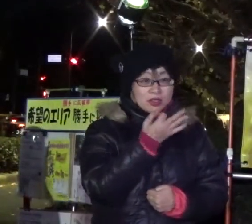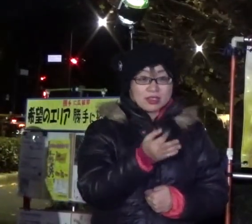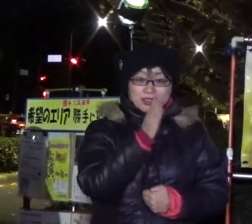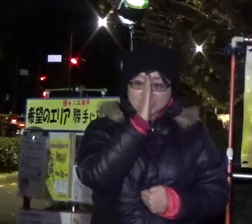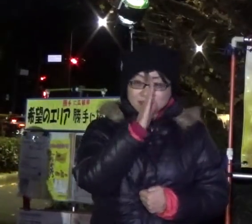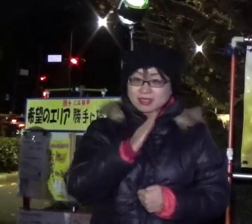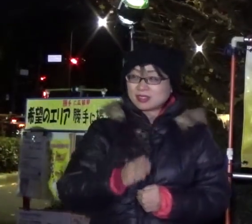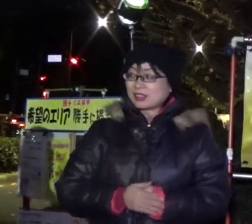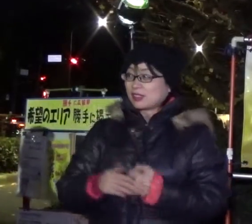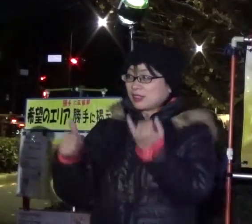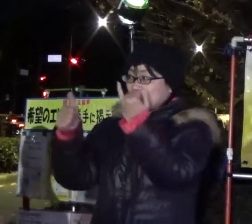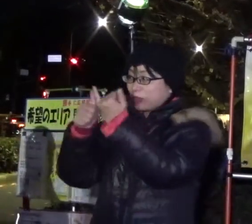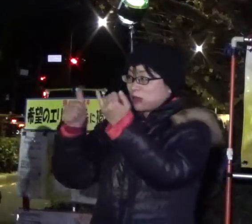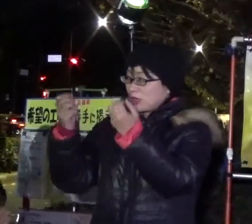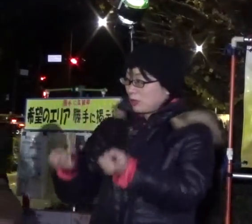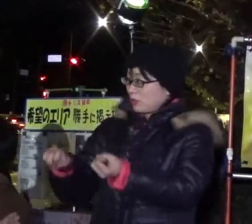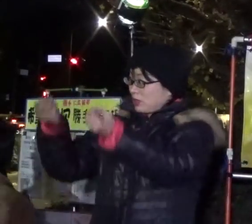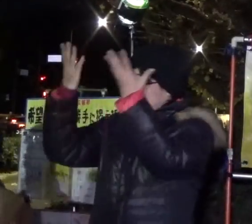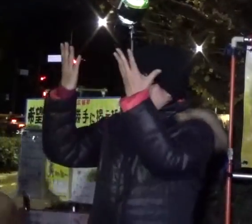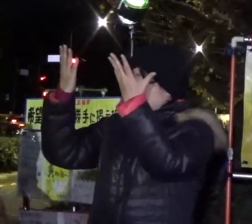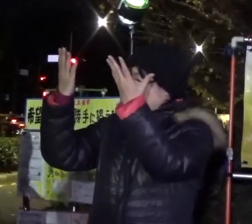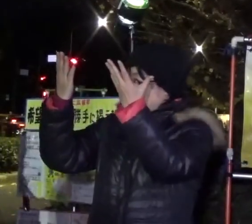はい、トネ君おめでとうございます。